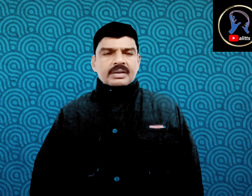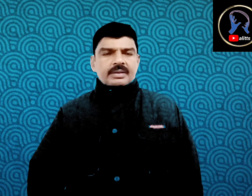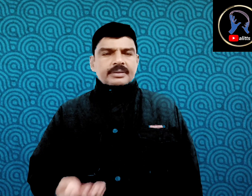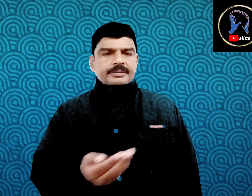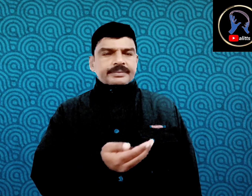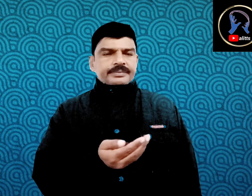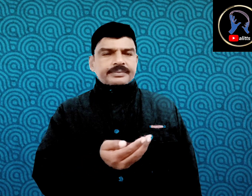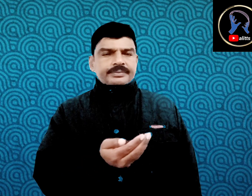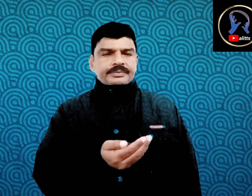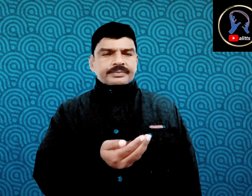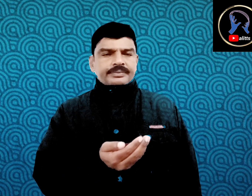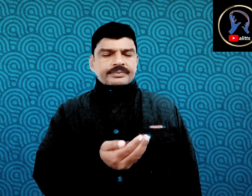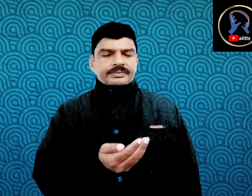मांगना